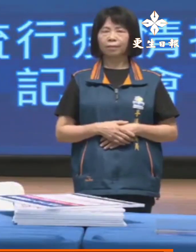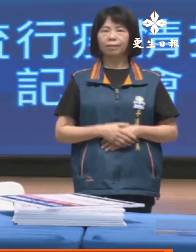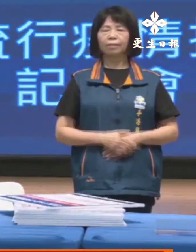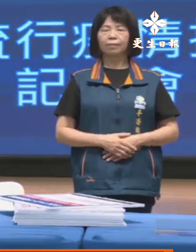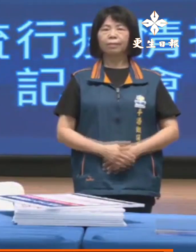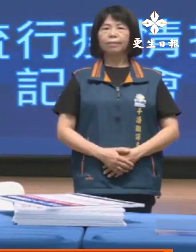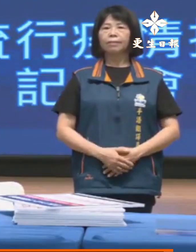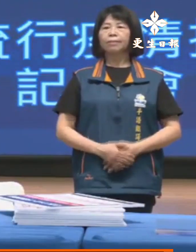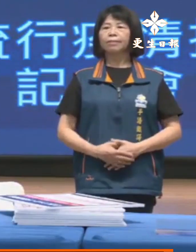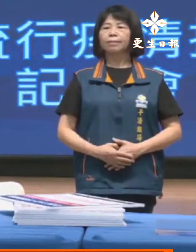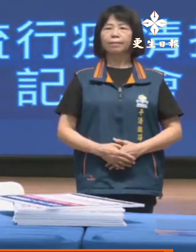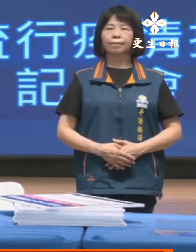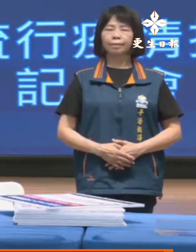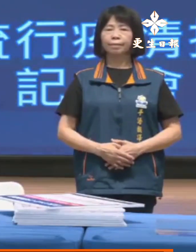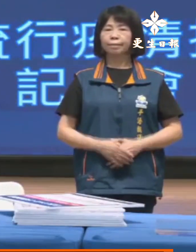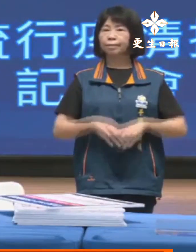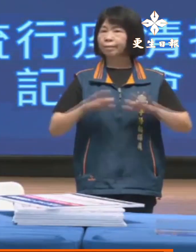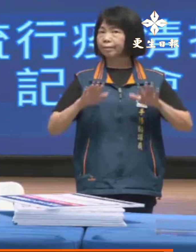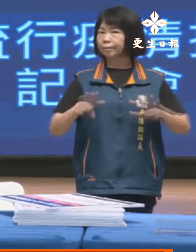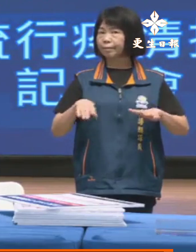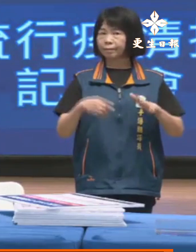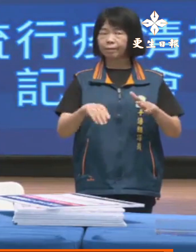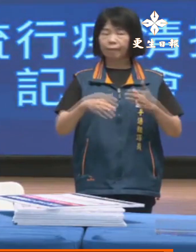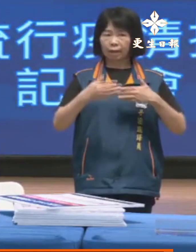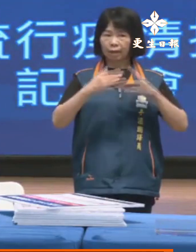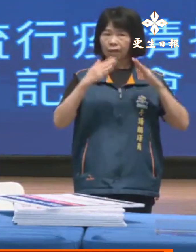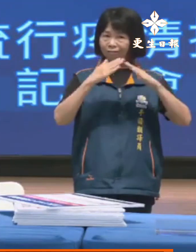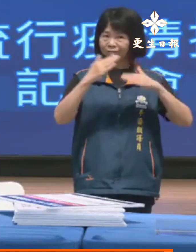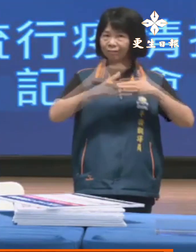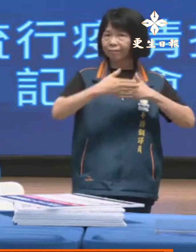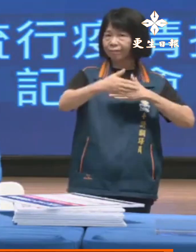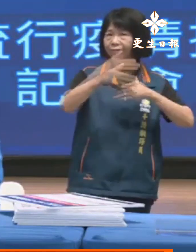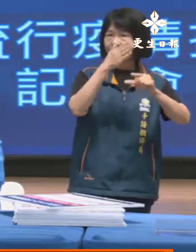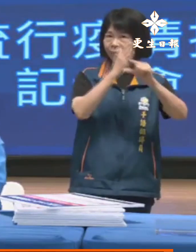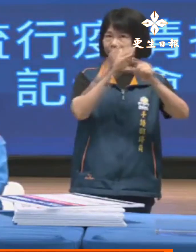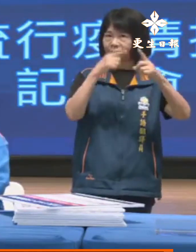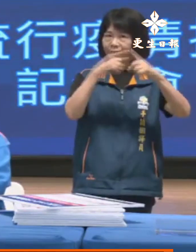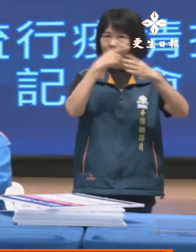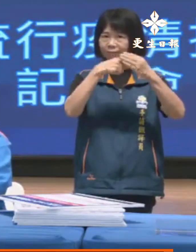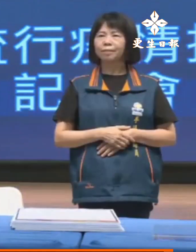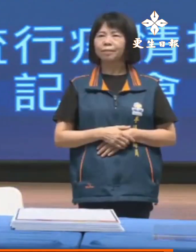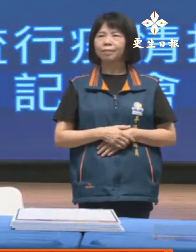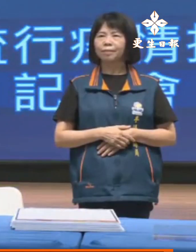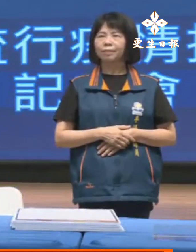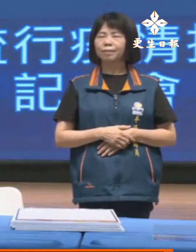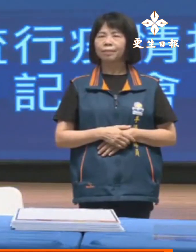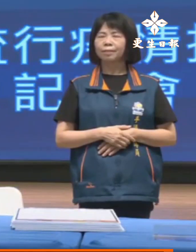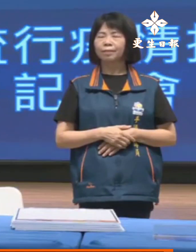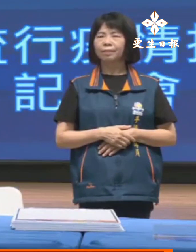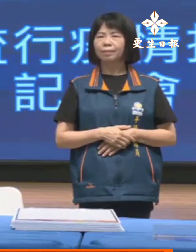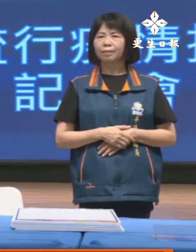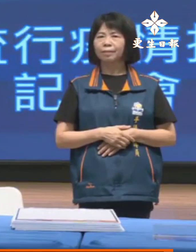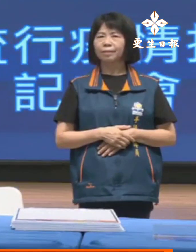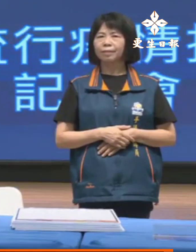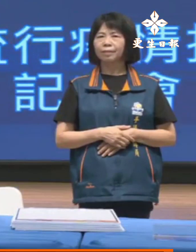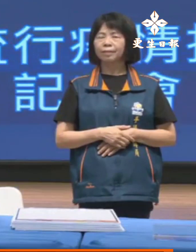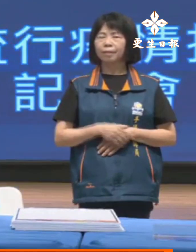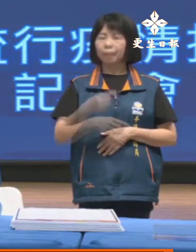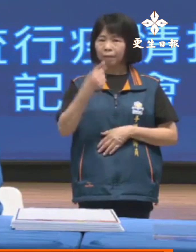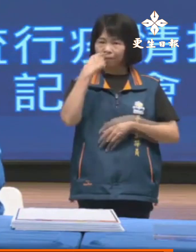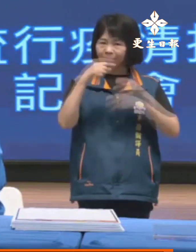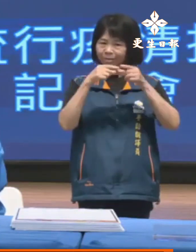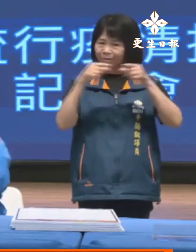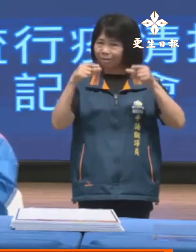居隔还在居隔的人数哦，一共1,275人。在世纪大家可以看到，其实真